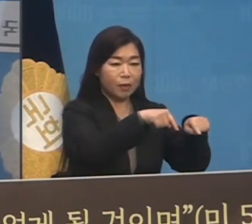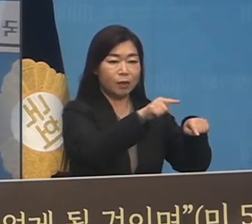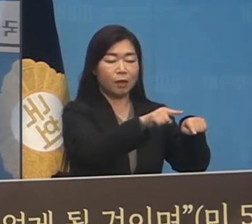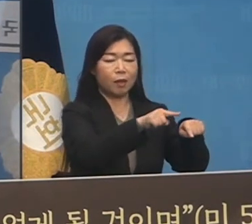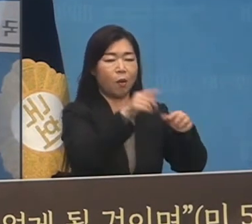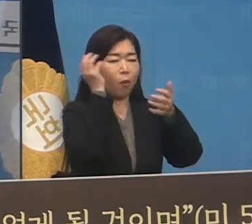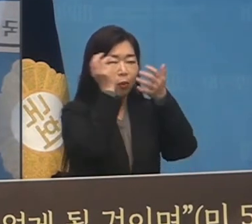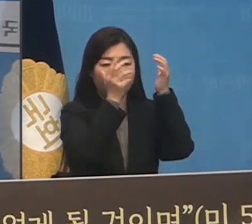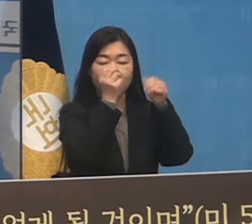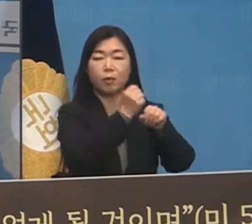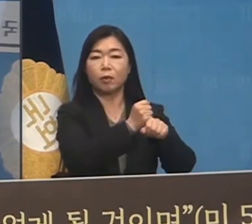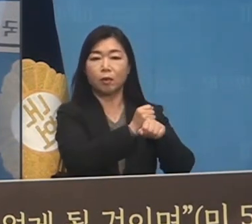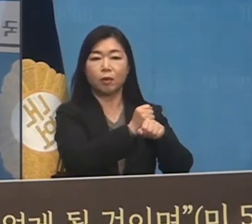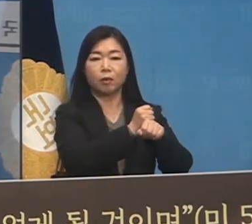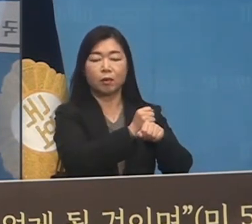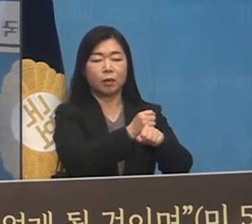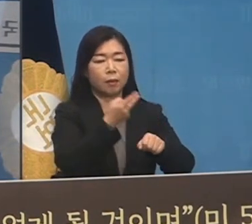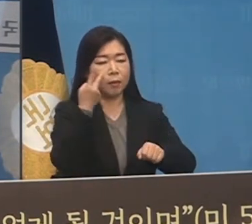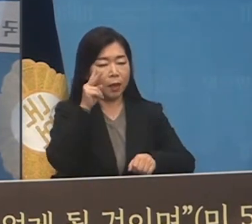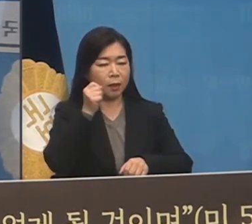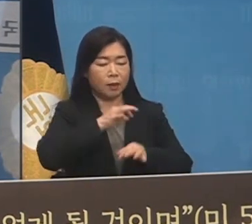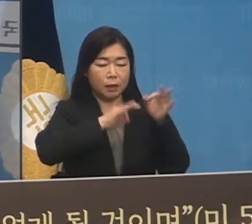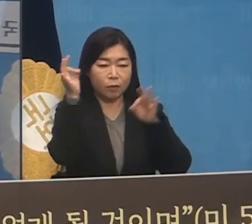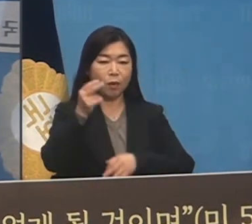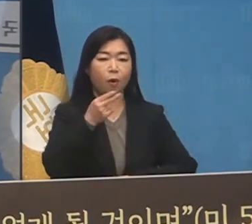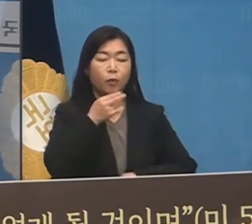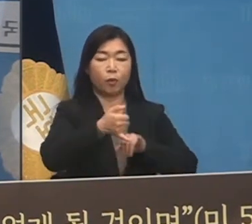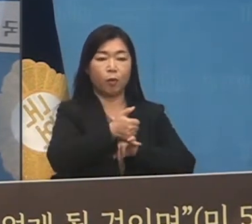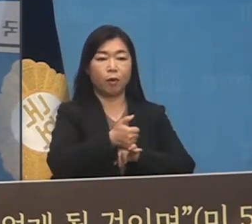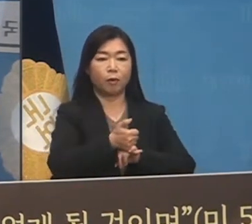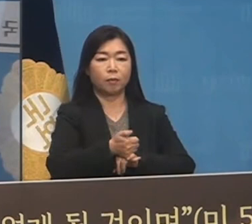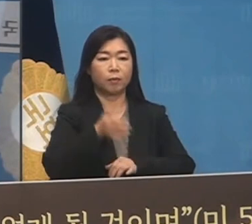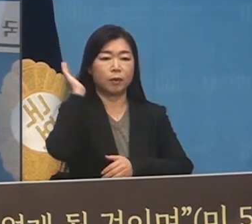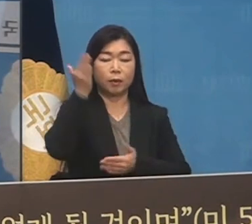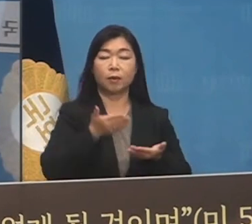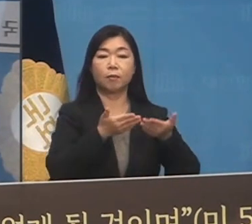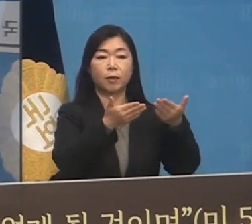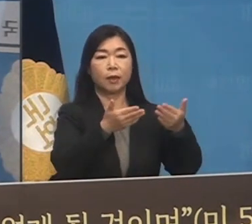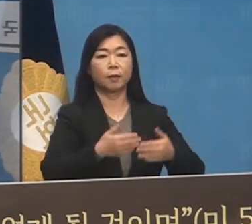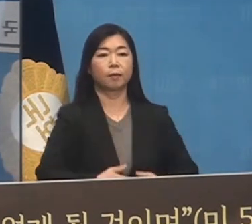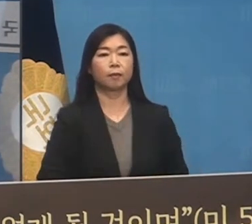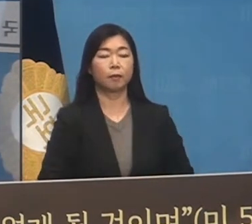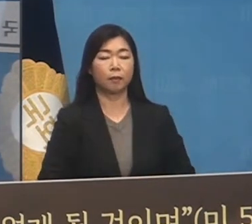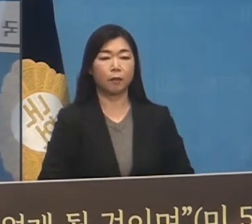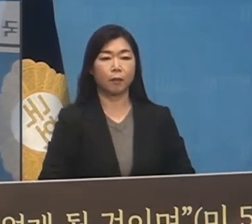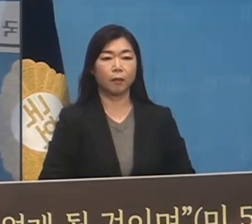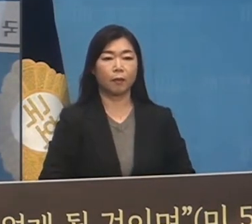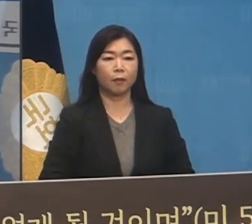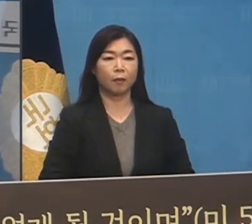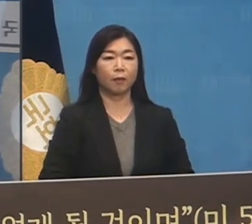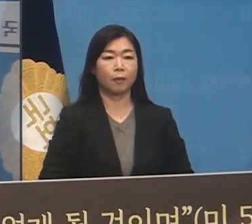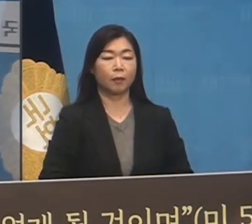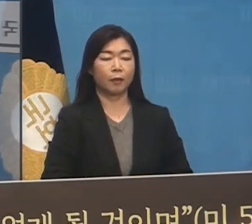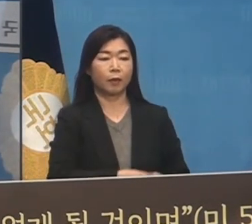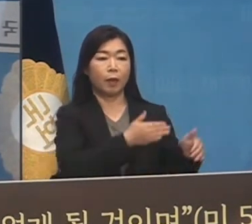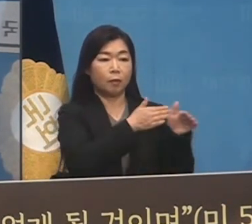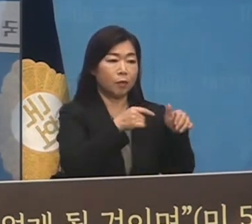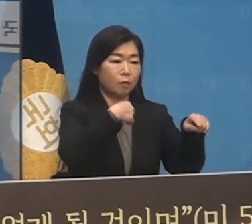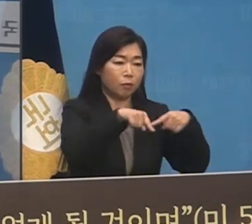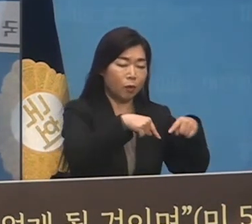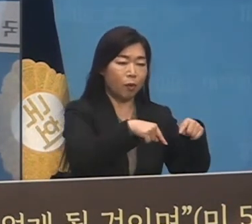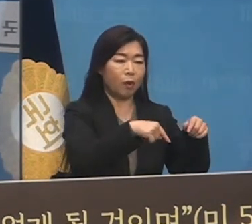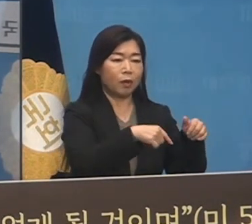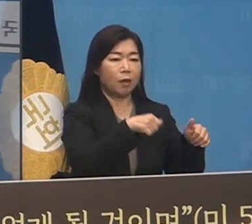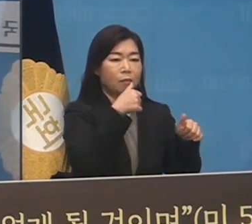정치를 혼동하며 오판하지 않기를 강력하게 촉구한다. 비선과 무속 정치가